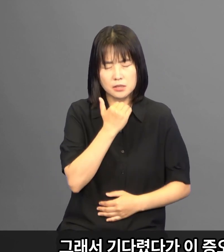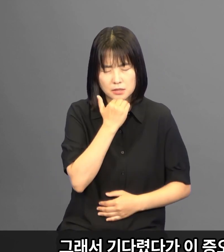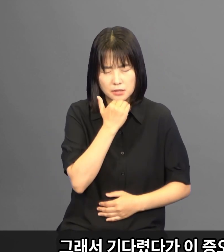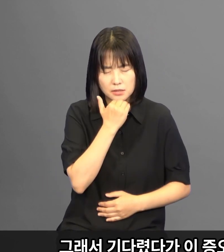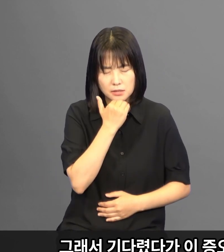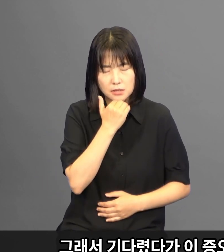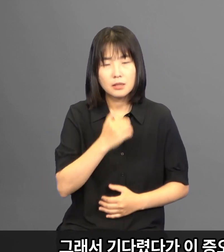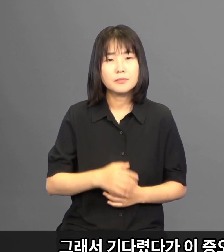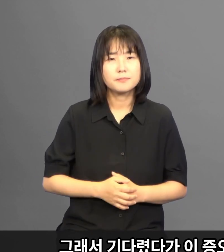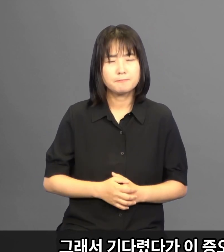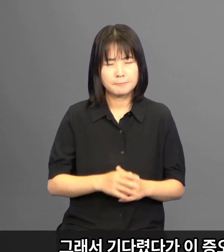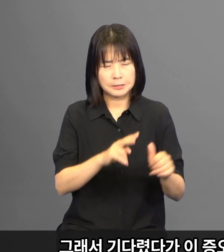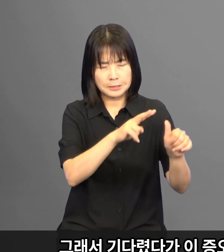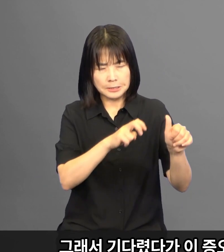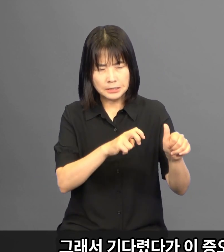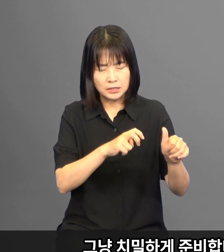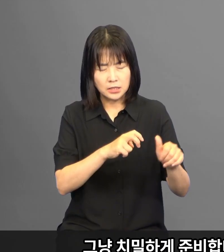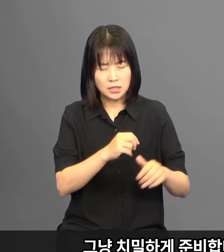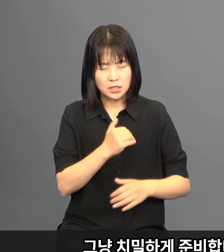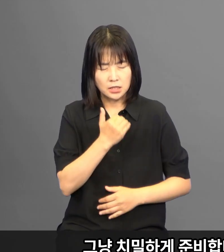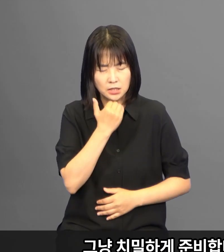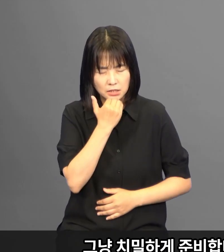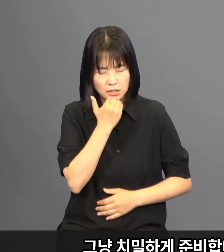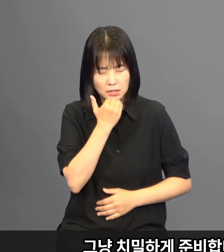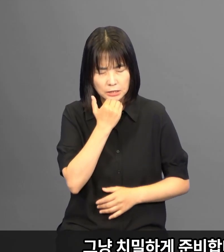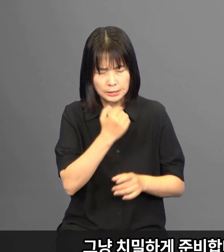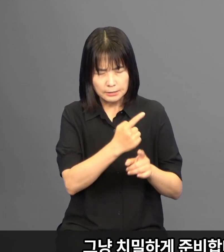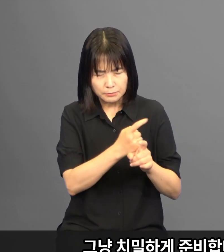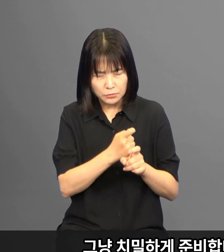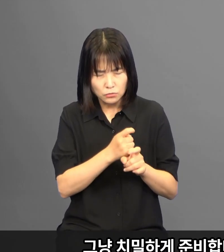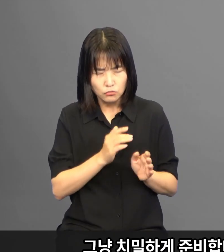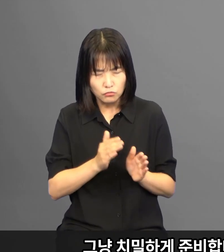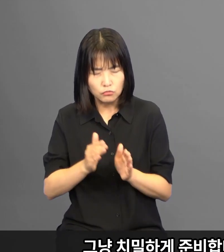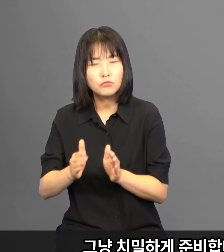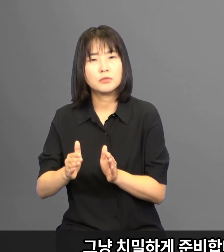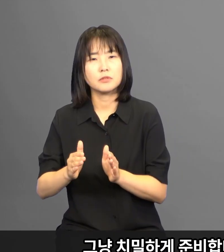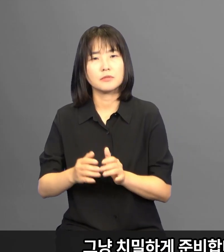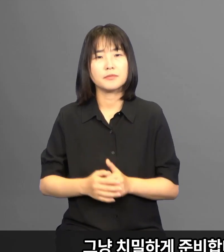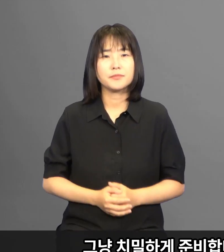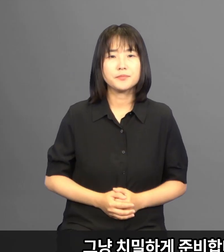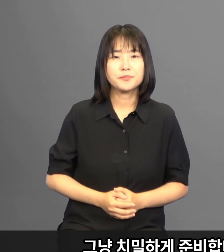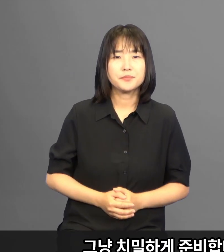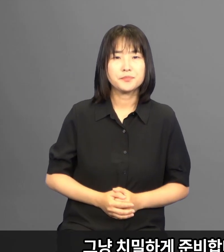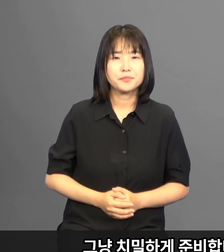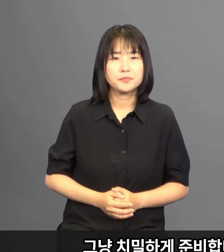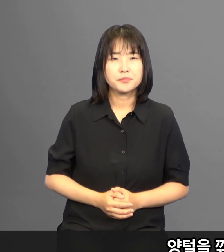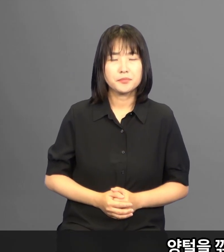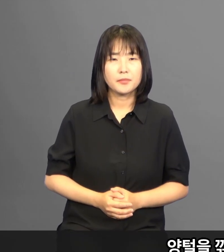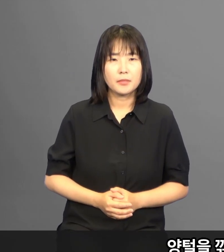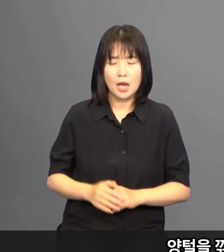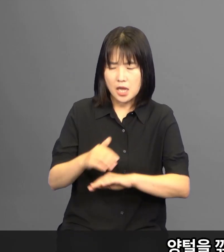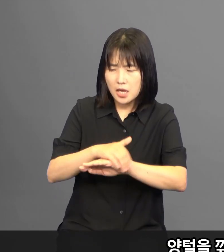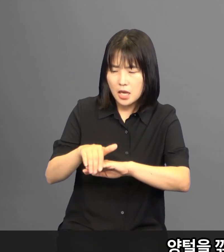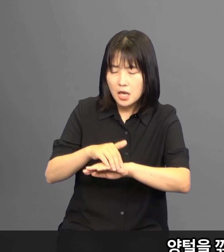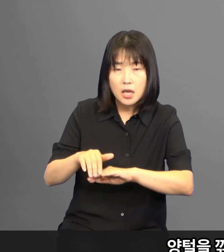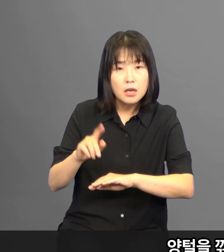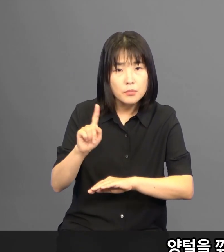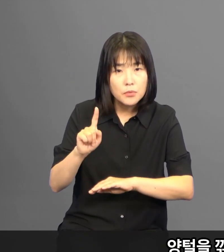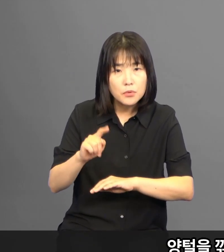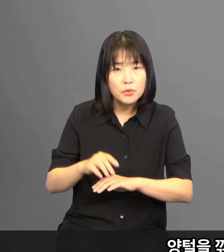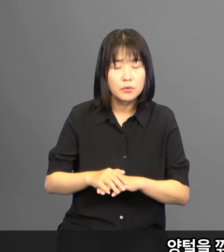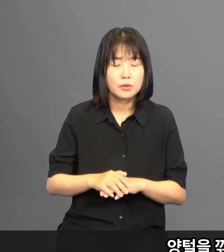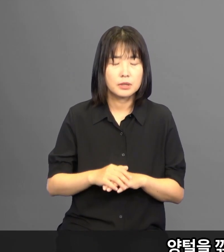이 증오의 마음을 품었다가 복수해야지 그냥 치밀하게 준비합니다. 그러면서 계략을 꾸미죠. 양털을 깎는